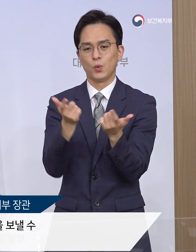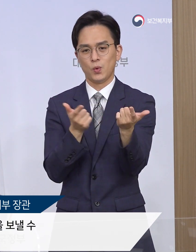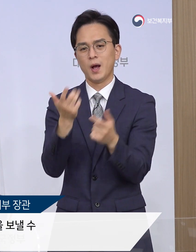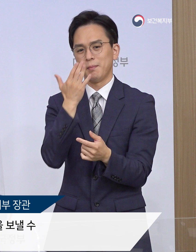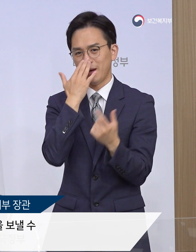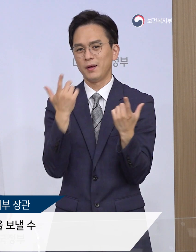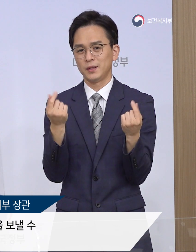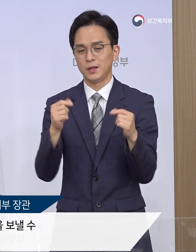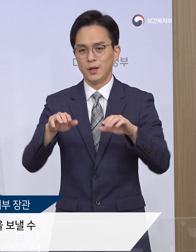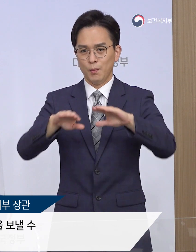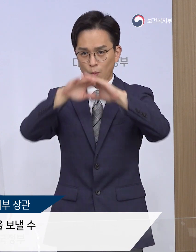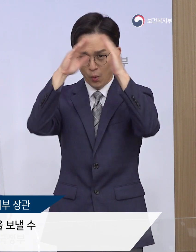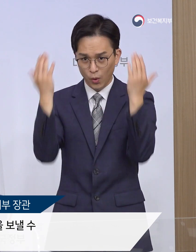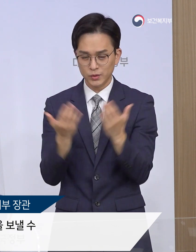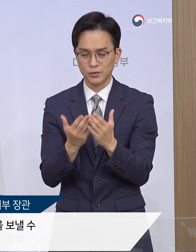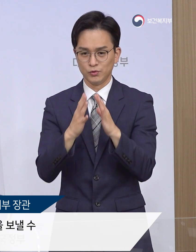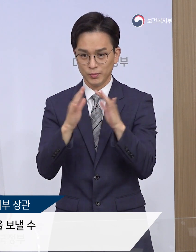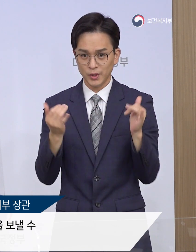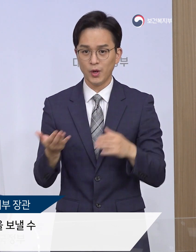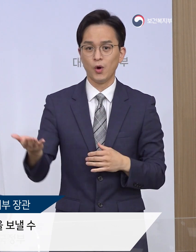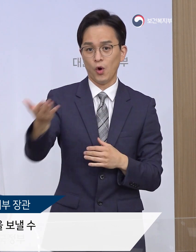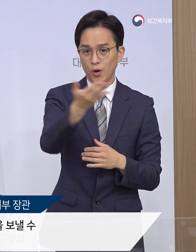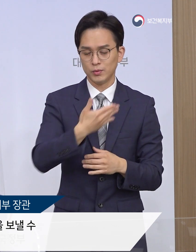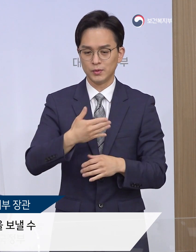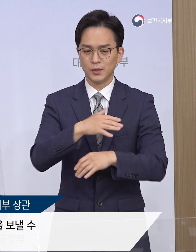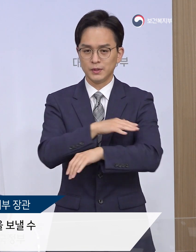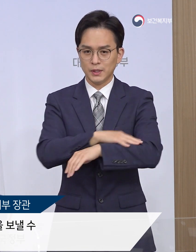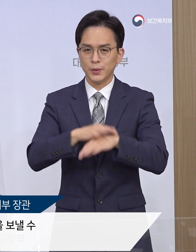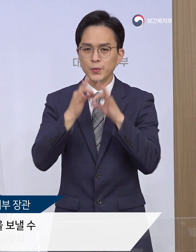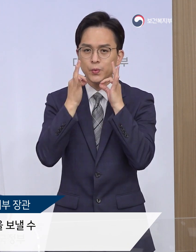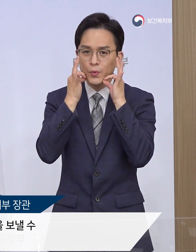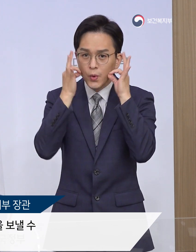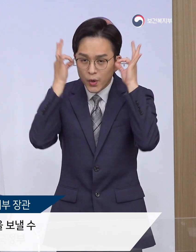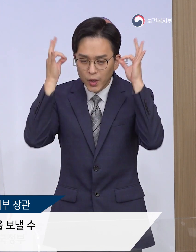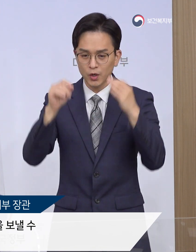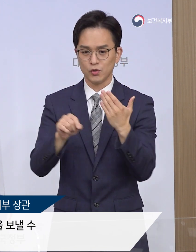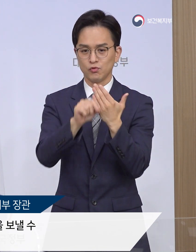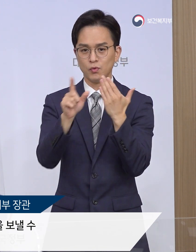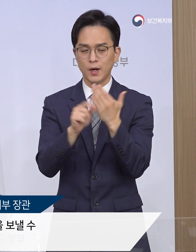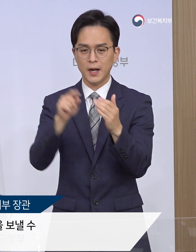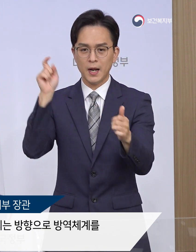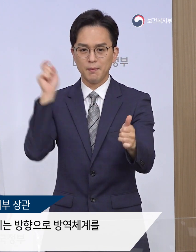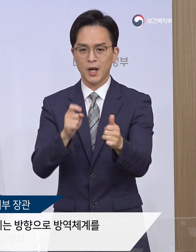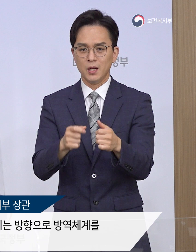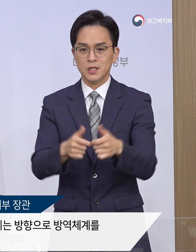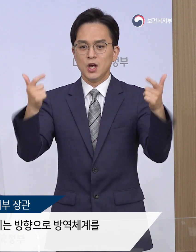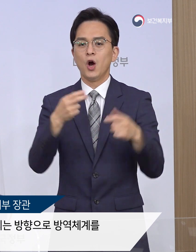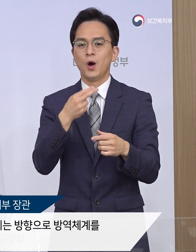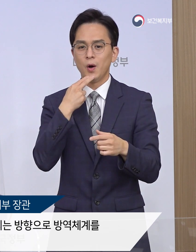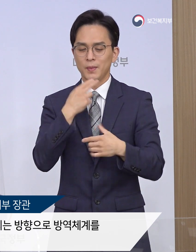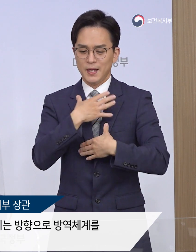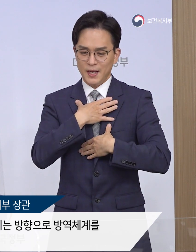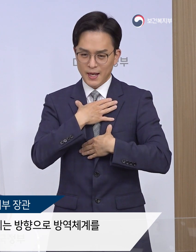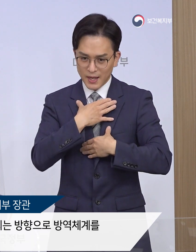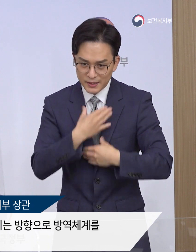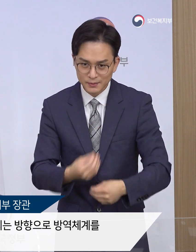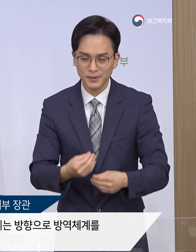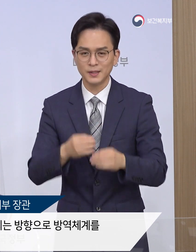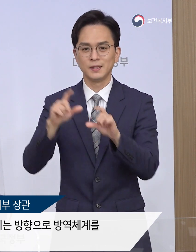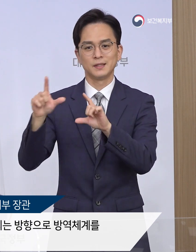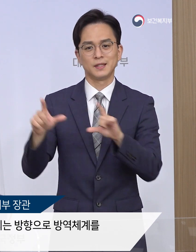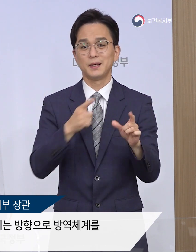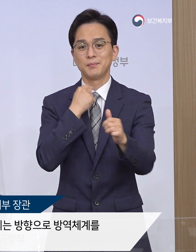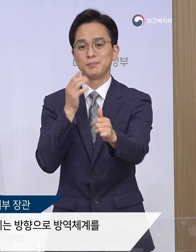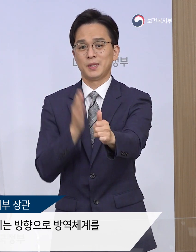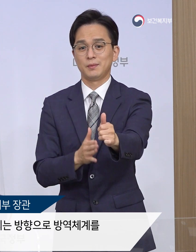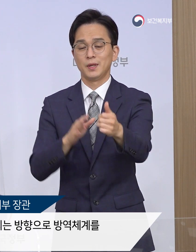함께 노력하고 조심하여 안정적인 9월을 보낼 수 있도록 협조를 부탁드립니다. 그렇게 된다면 10월부터는 좀